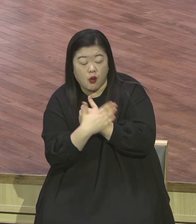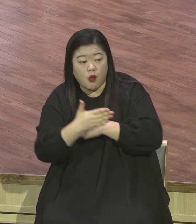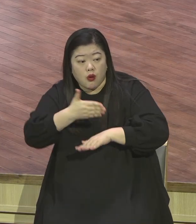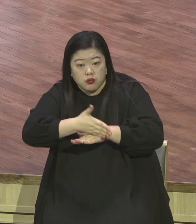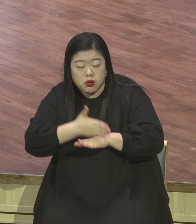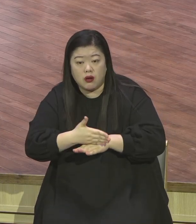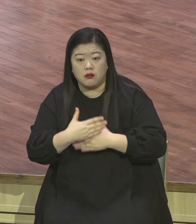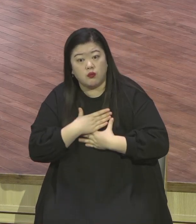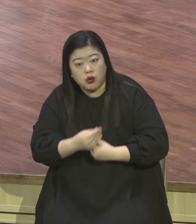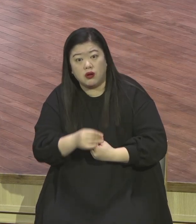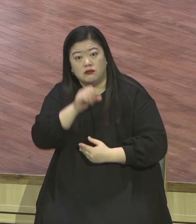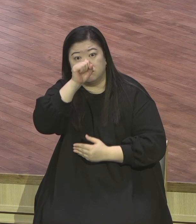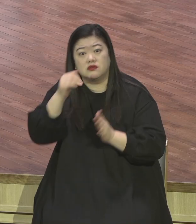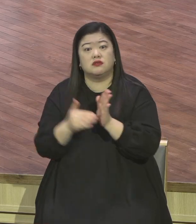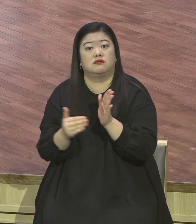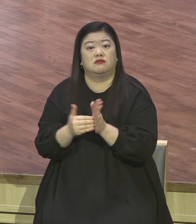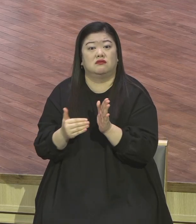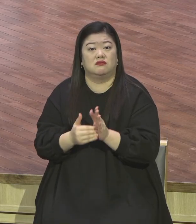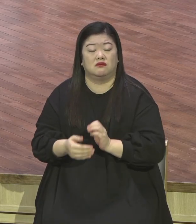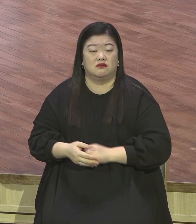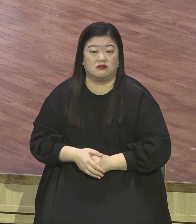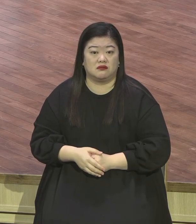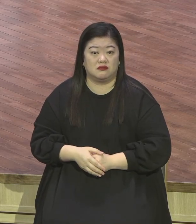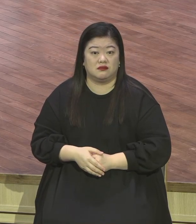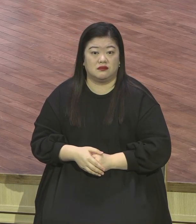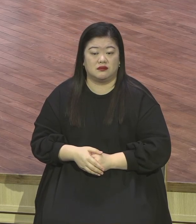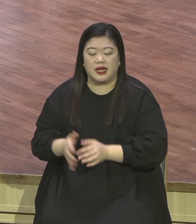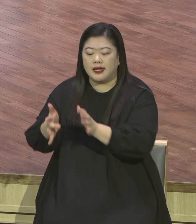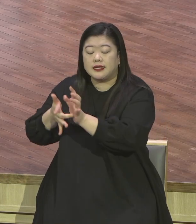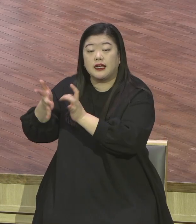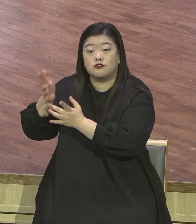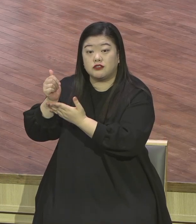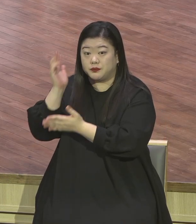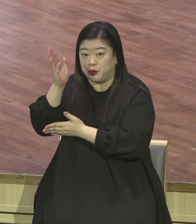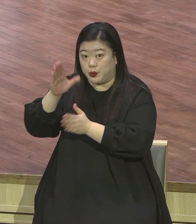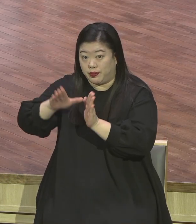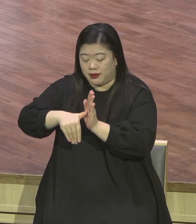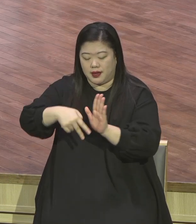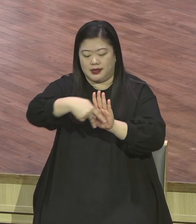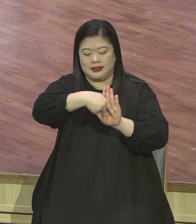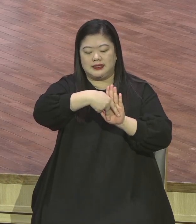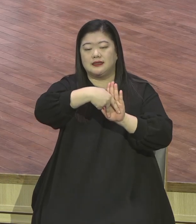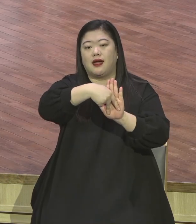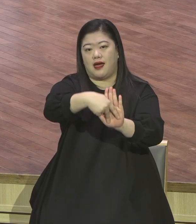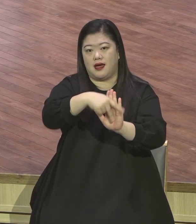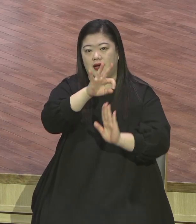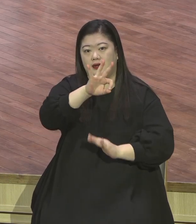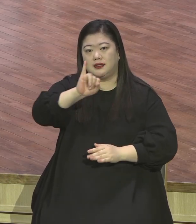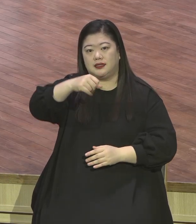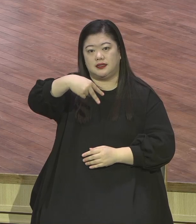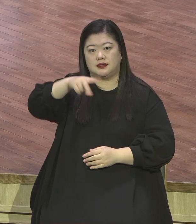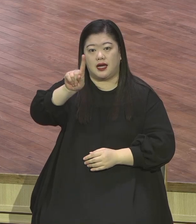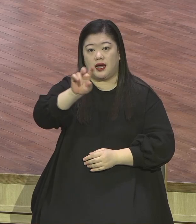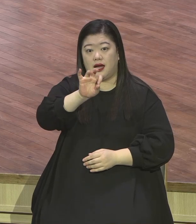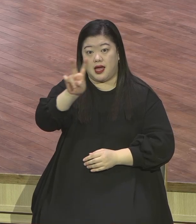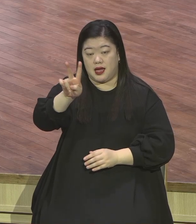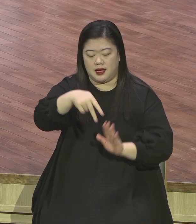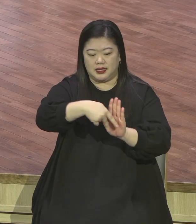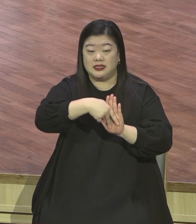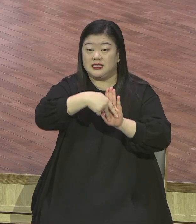20절에 보면 이사야의 말씀을 인용해서 예수님에 대해서 이렇게 표현하고 있습니다